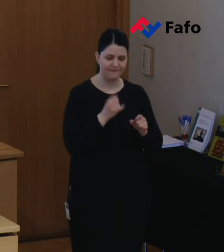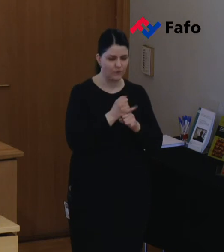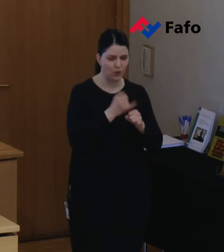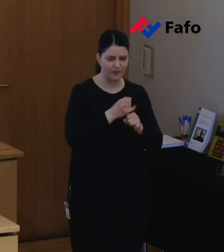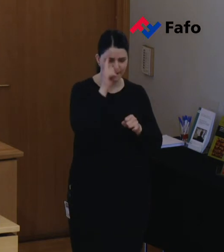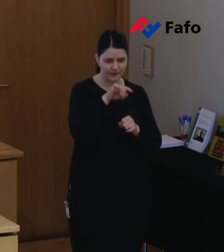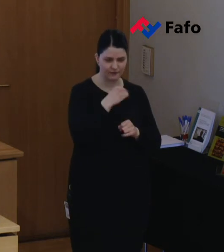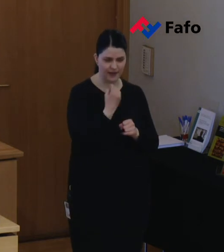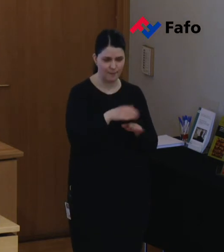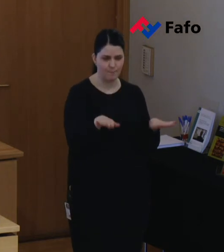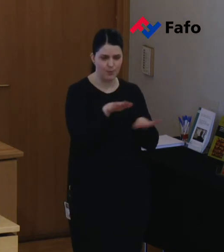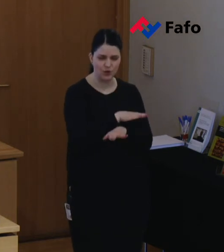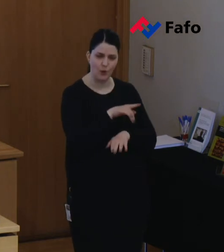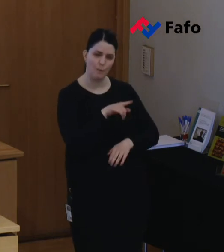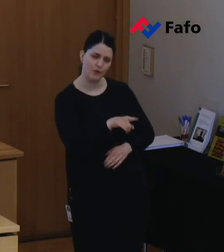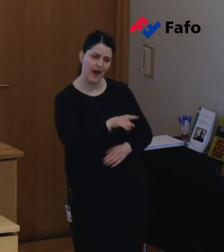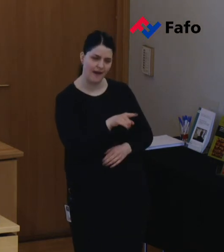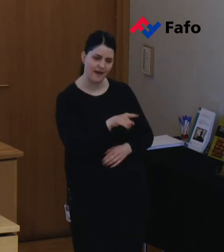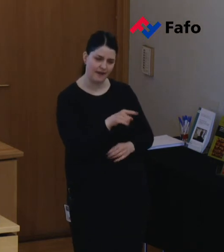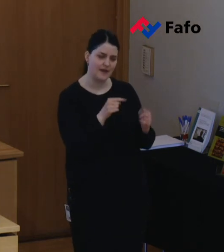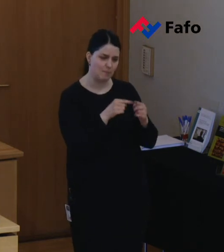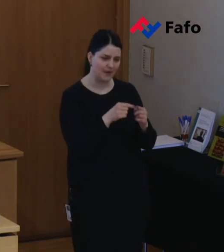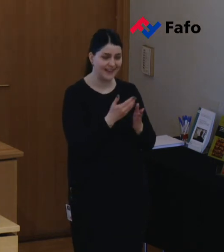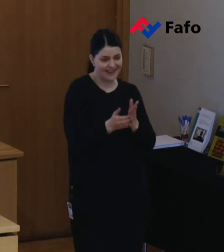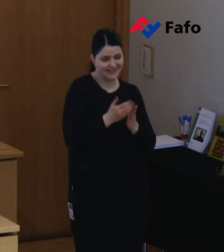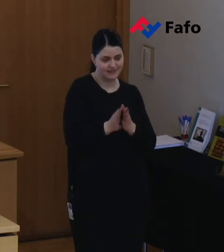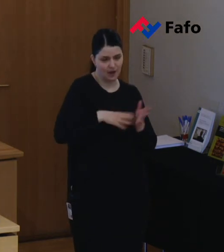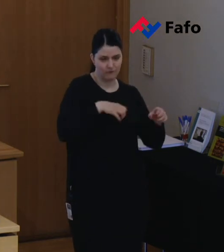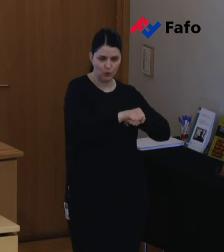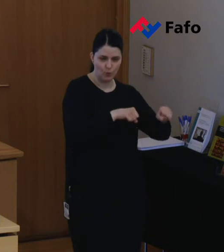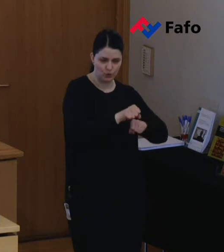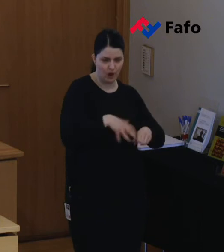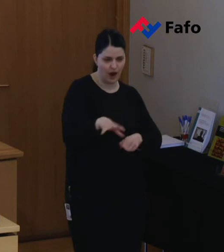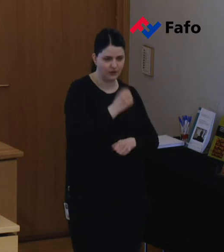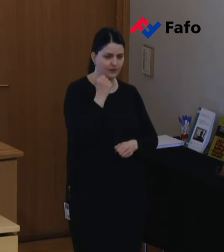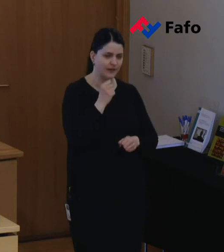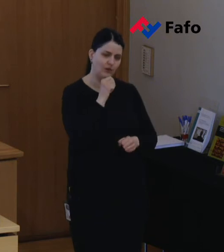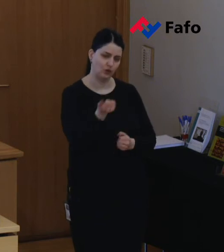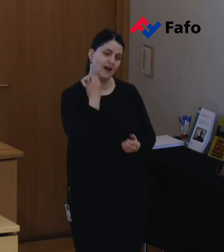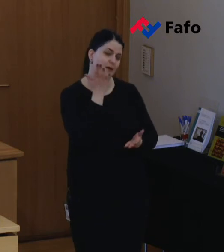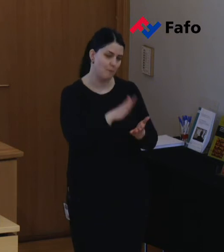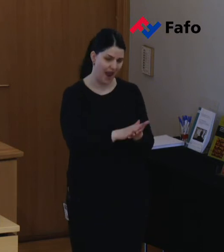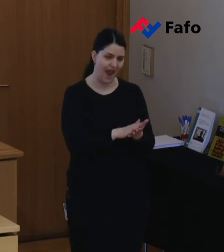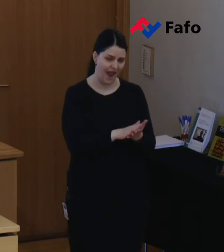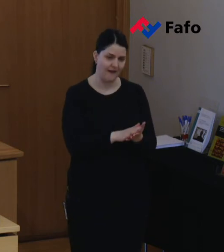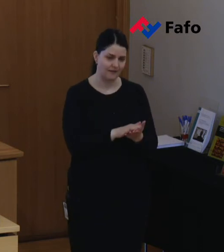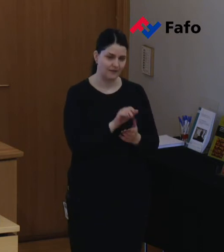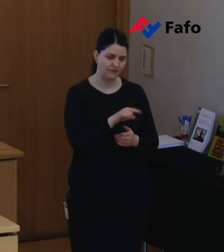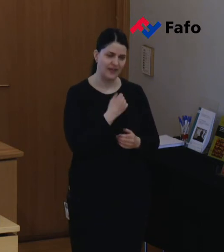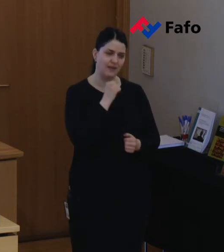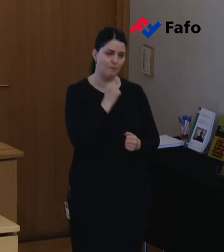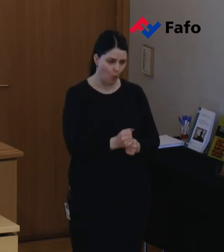bytte om på dette, og ha med resten av kommunen og resten av på en måte systemet på at det må vi kunne